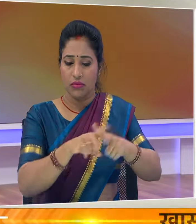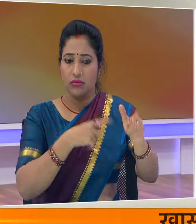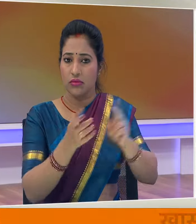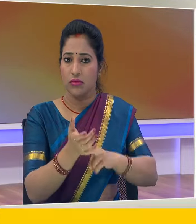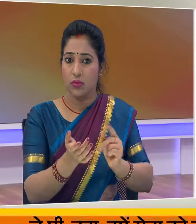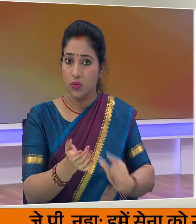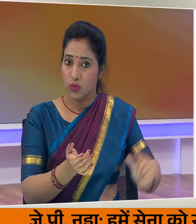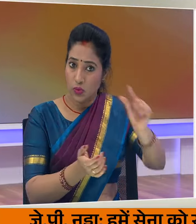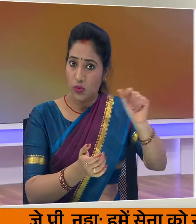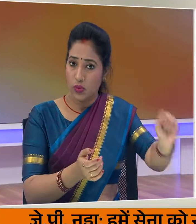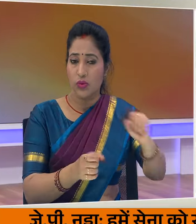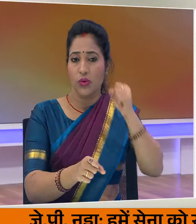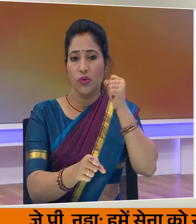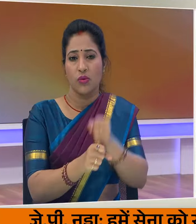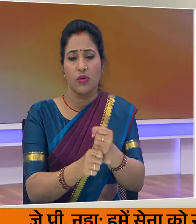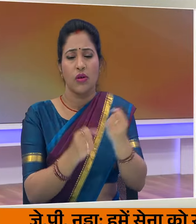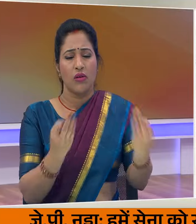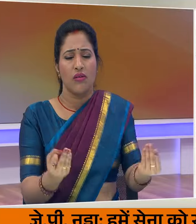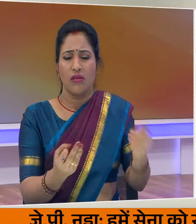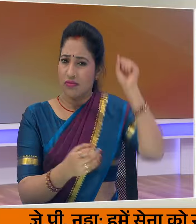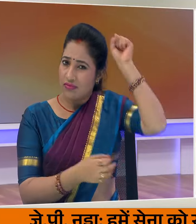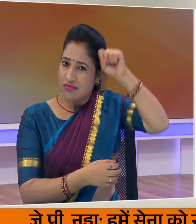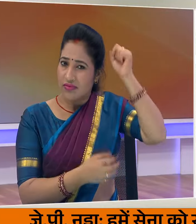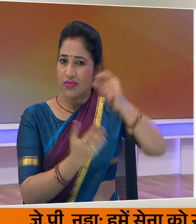दूसरे हैं जो गुरु नानक यूनिवर्सिटी है उसमें से।